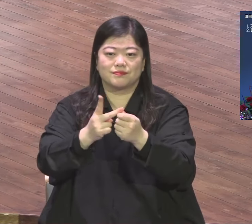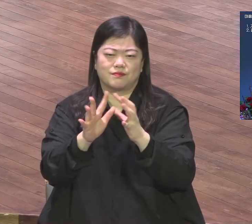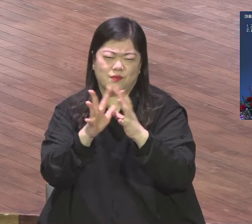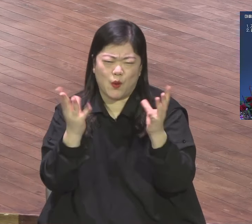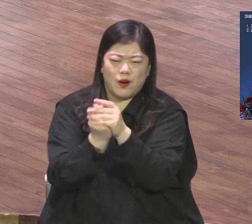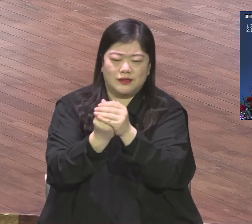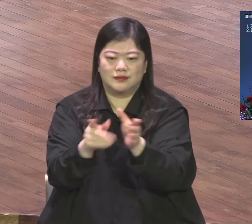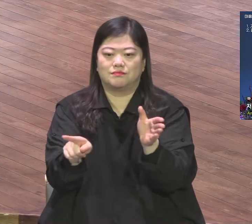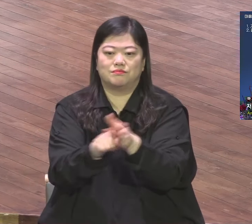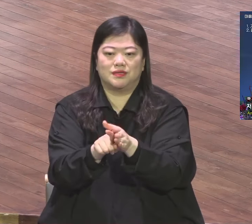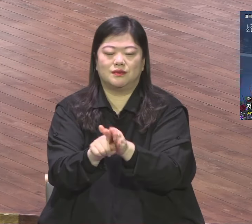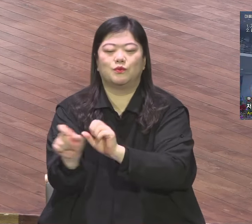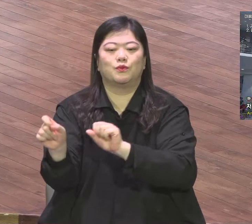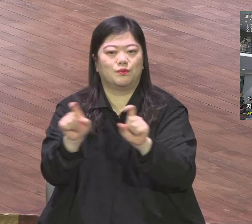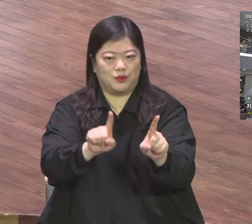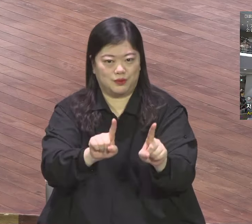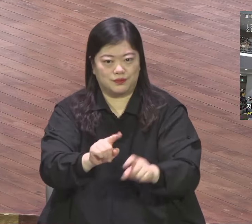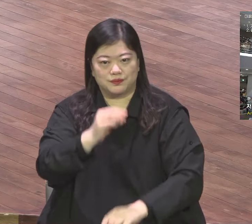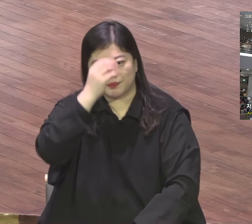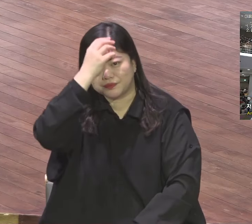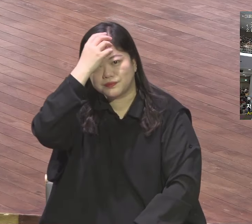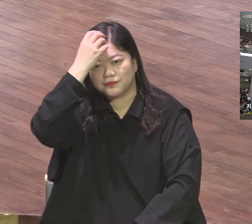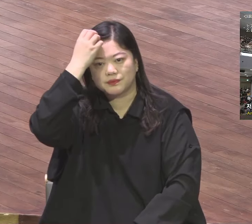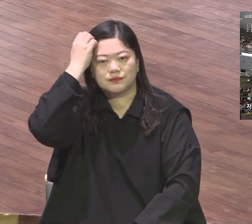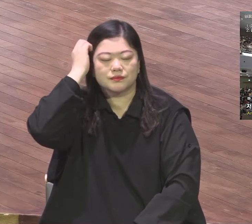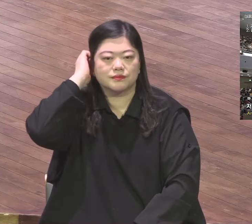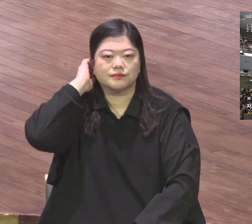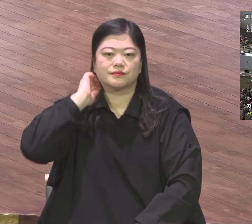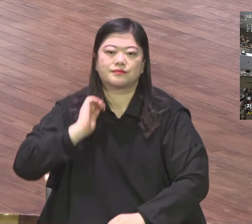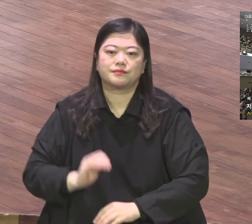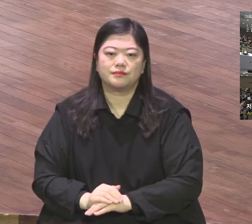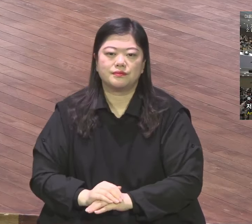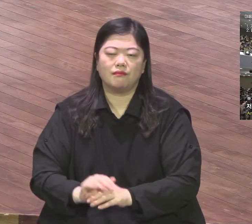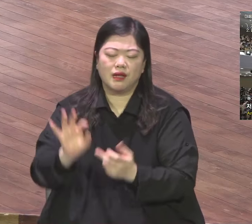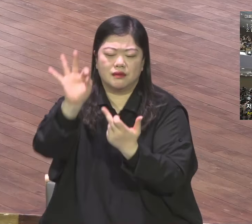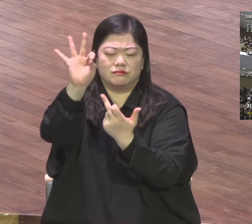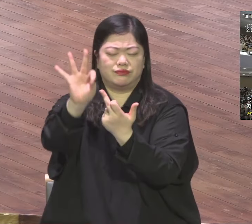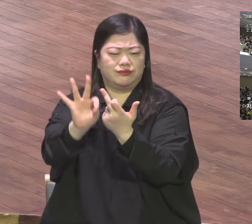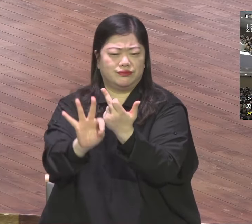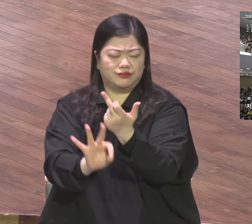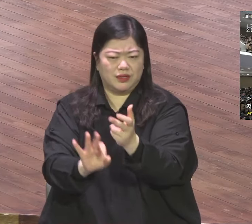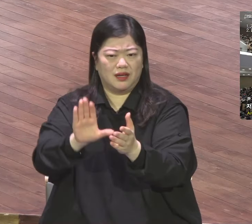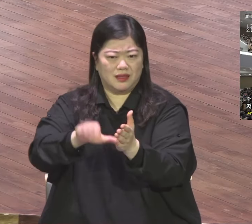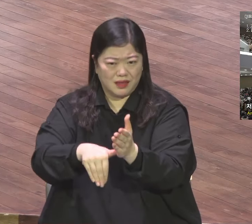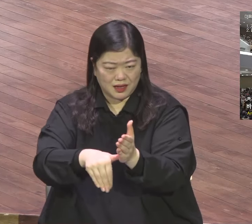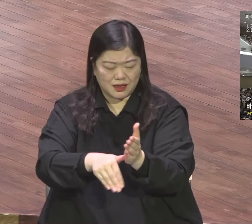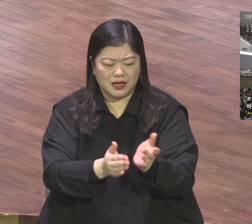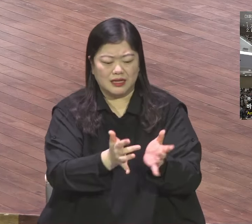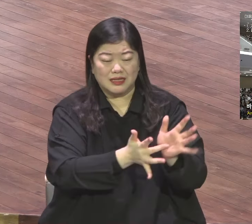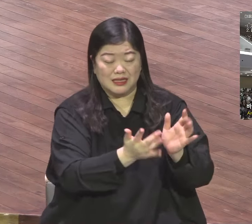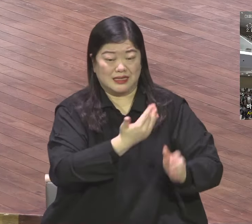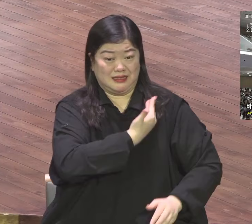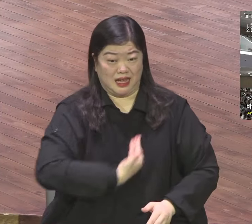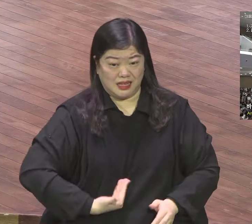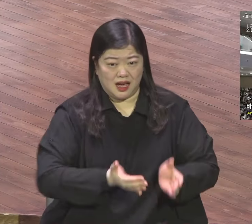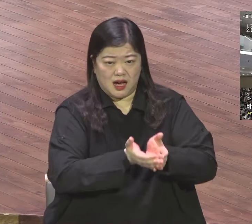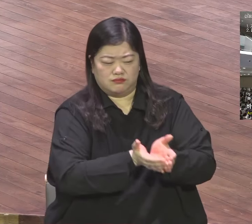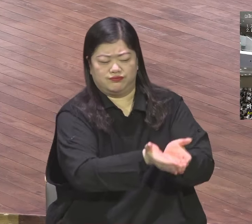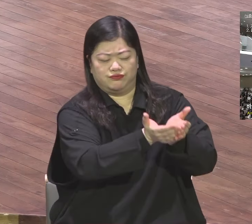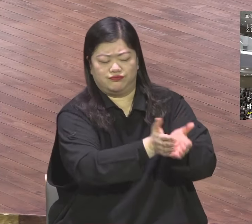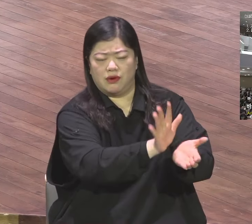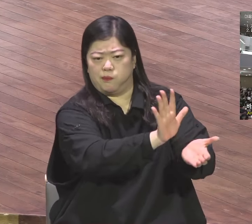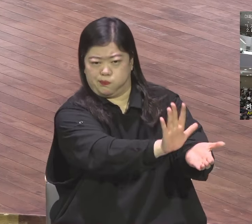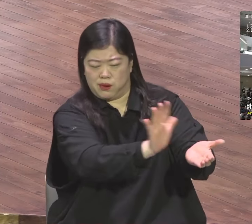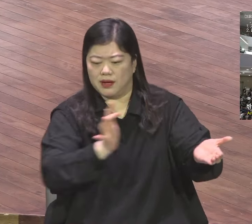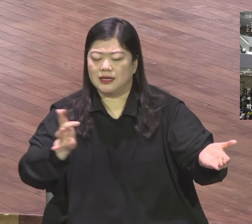회복입니다. 47절 봅니다. 저물매 배는 바다 가운데 있고 예수께서는 홀로 무태 계시다가